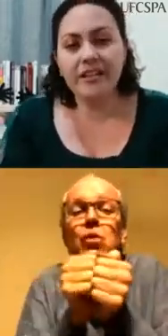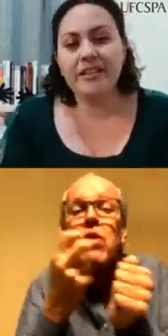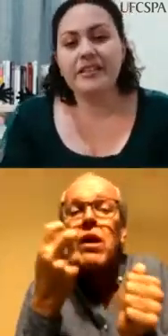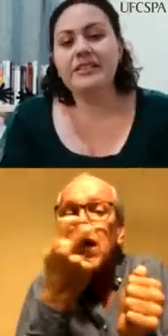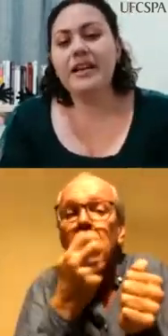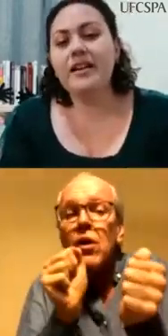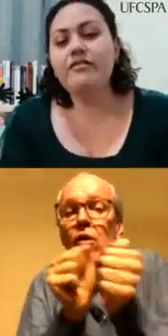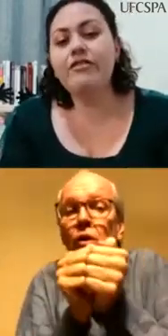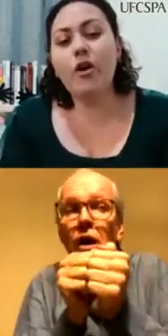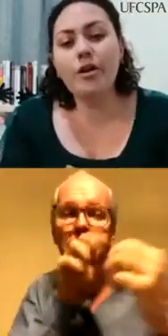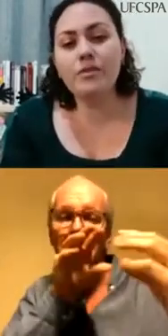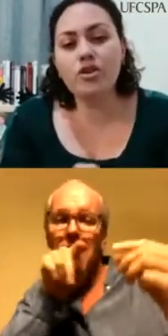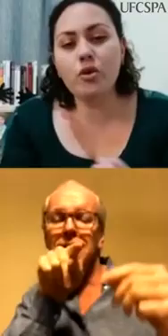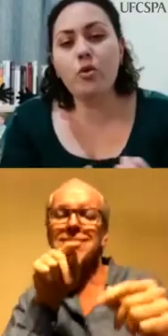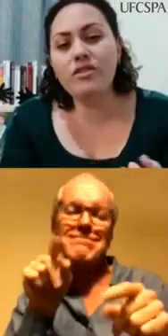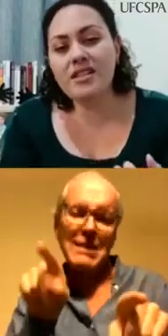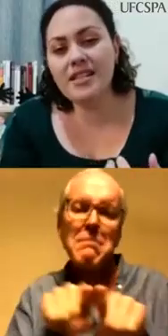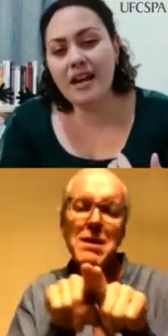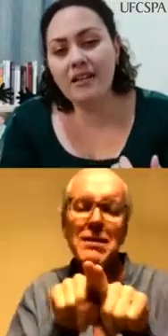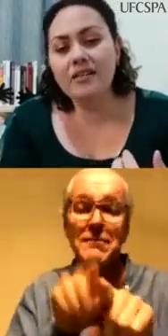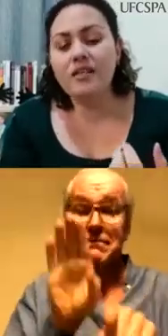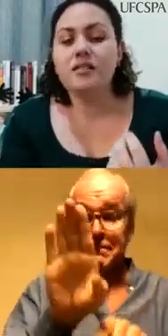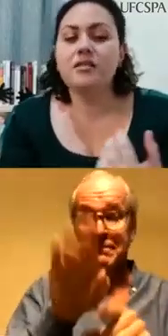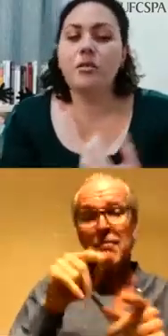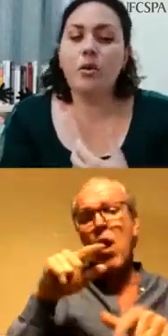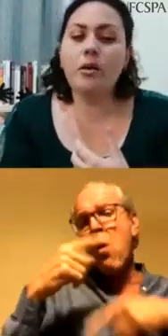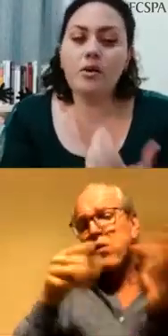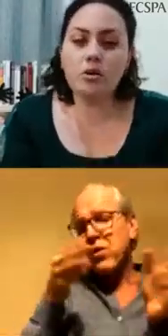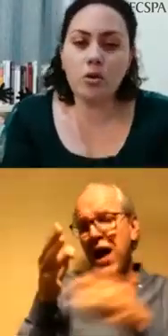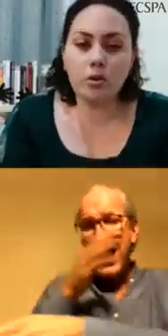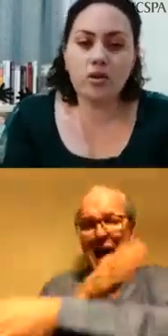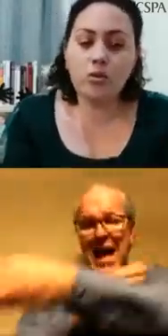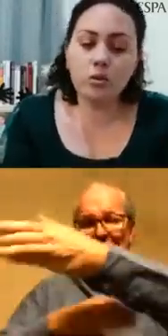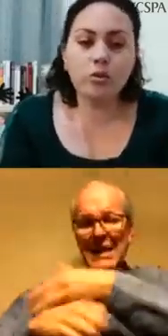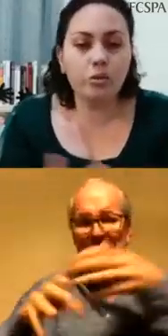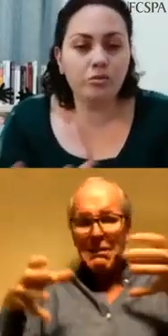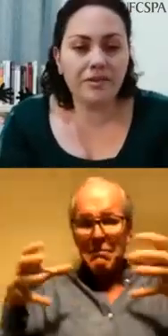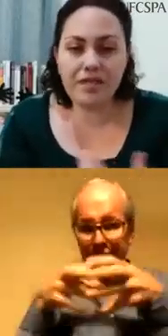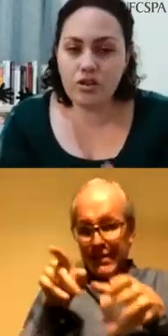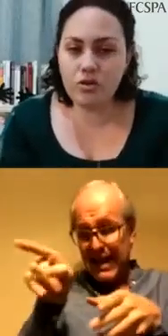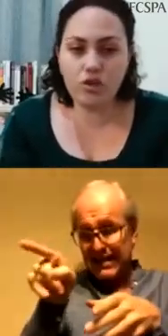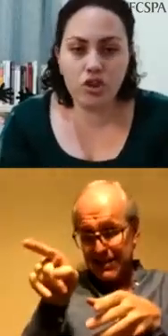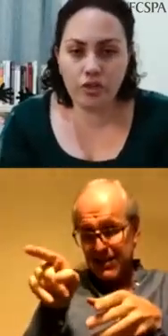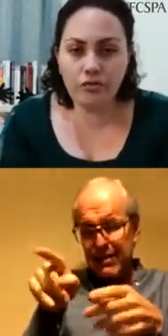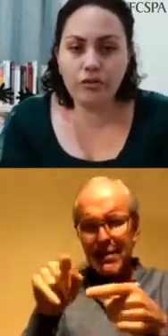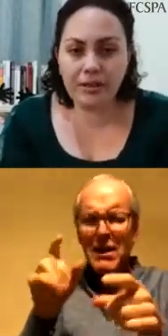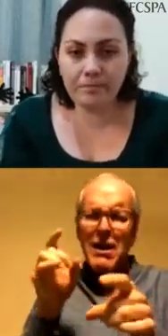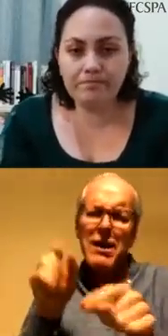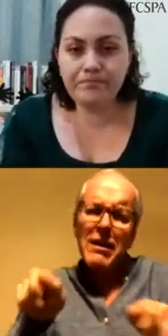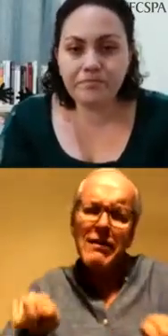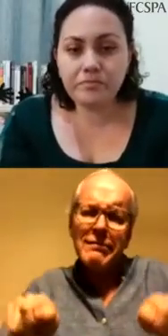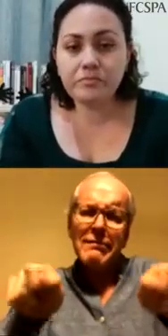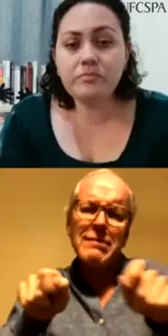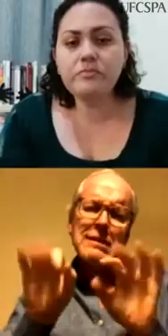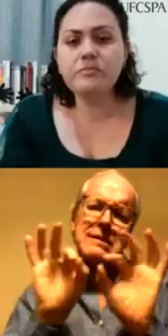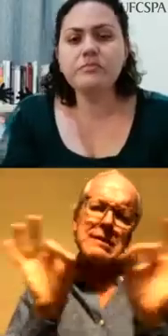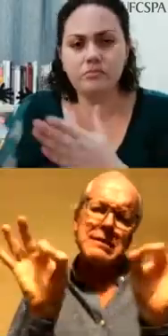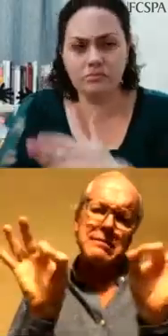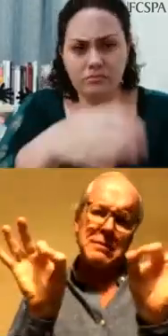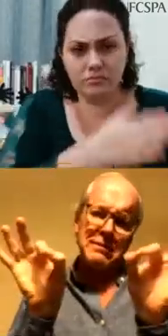procurem, né, formas de conversar com uma pessoa surda ou um deficiente auditivo, né?